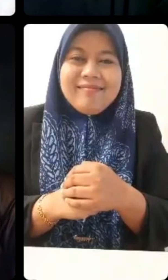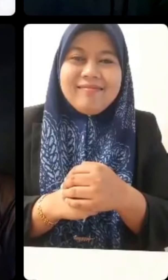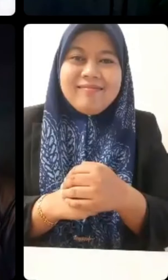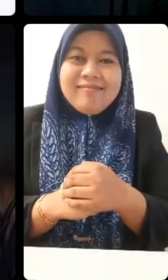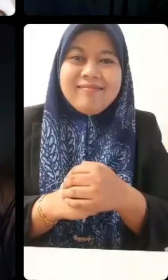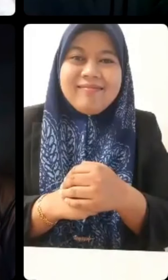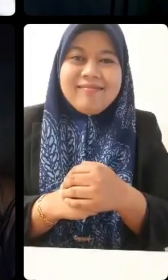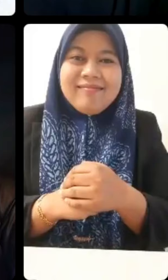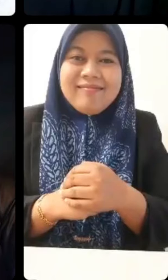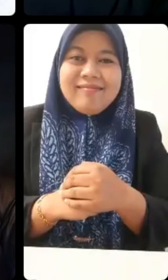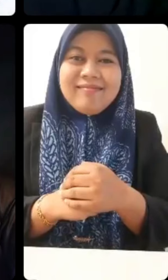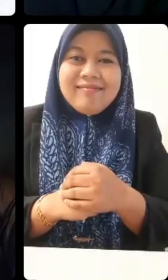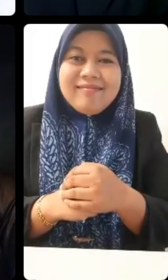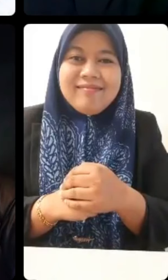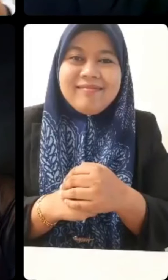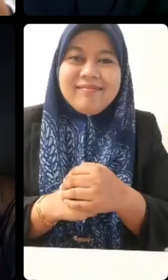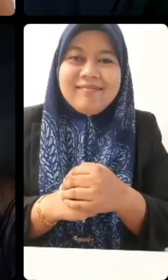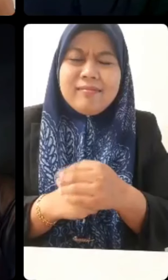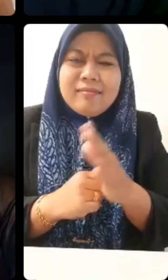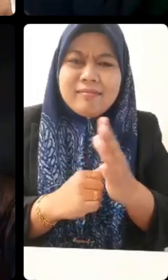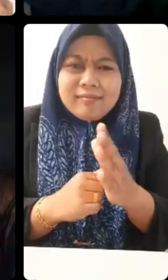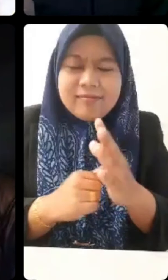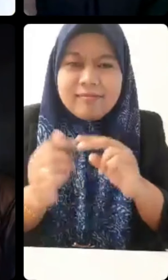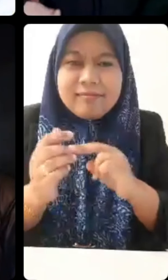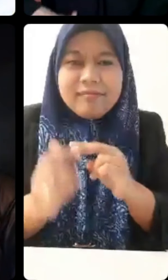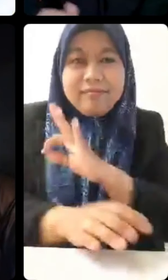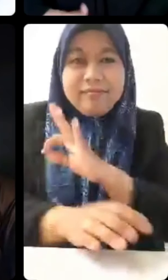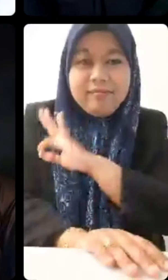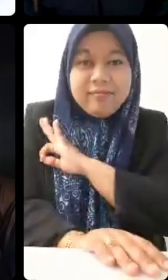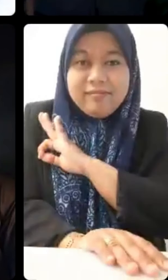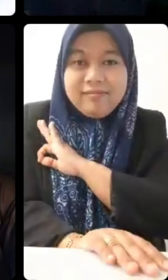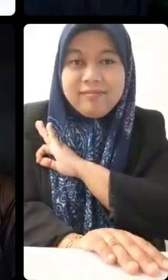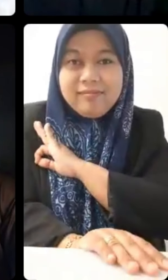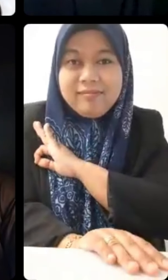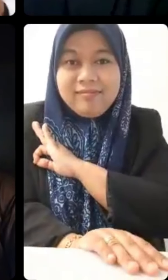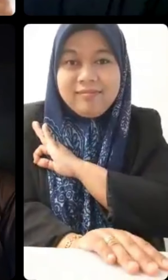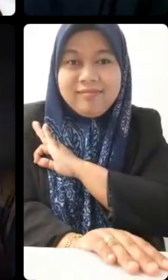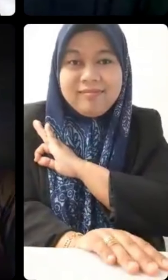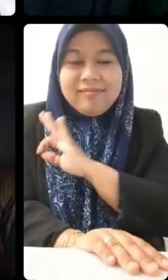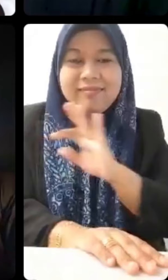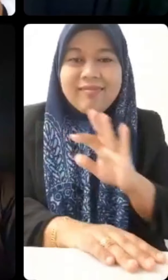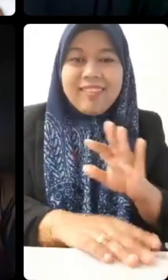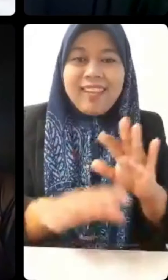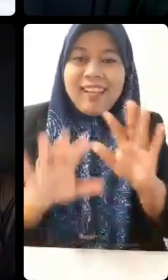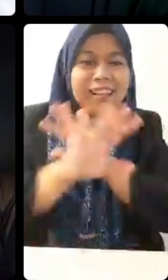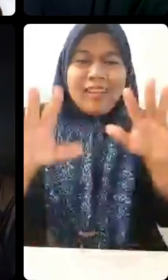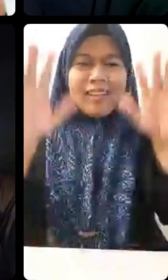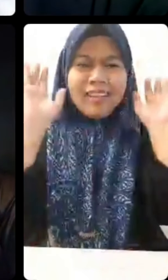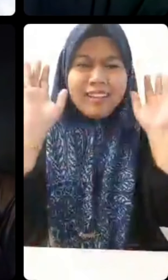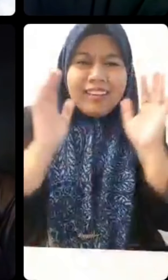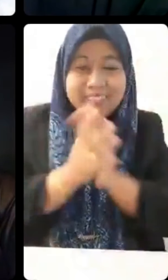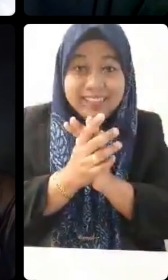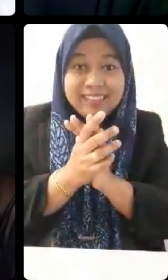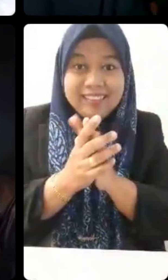Jadinya Cik Anis kata tidak mengalah lah kan. Cik Anis sentiasa